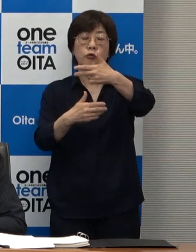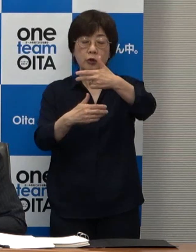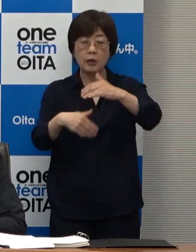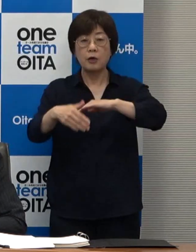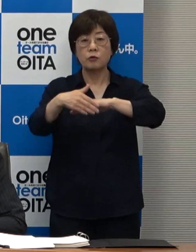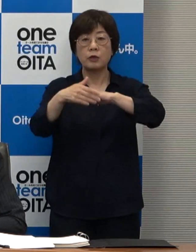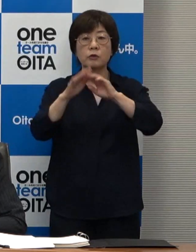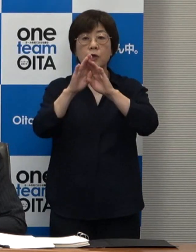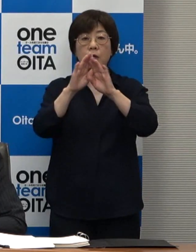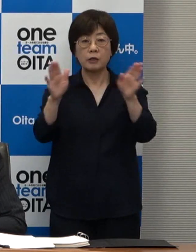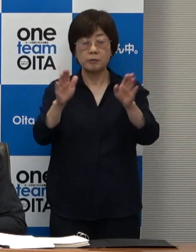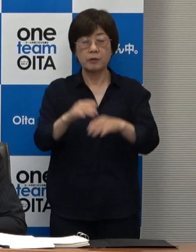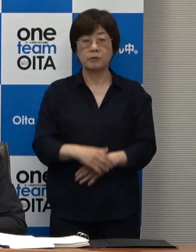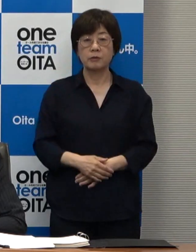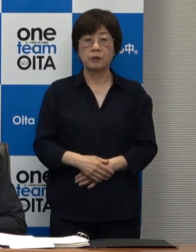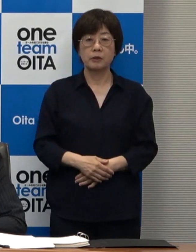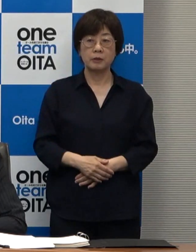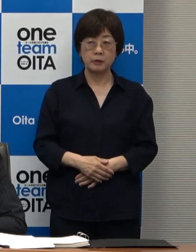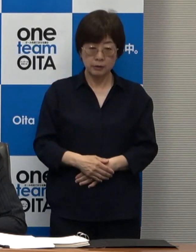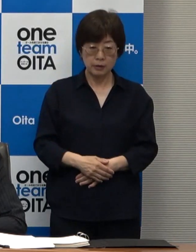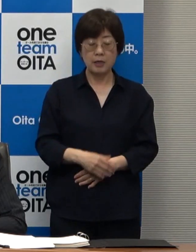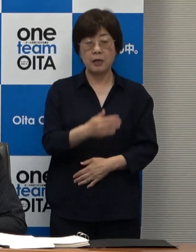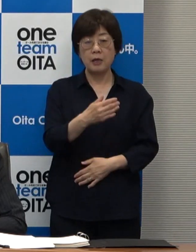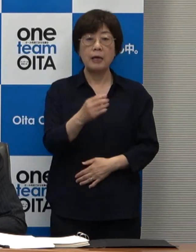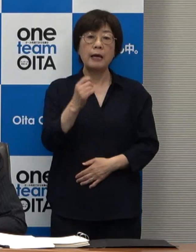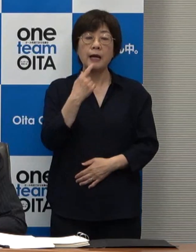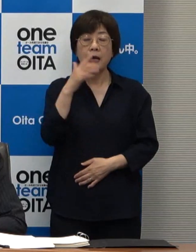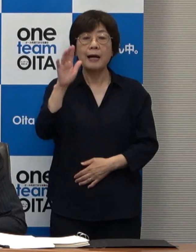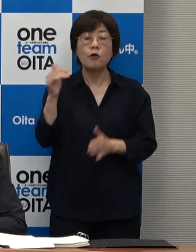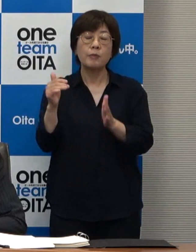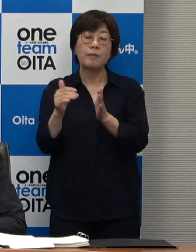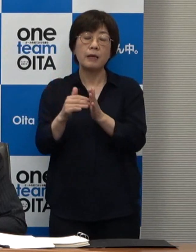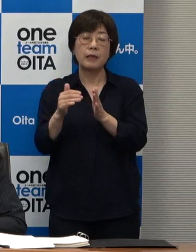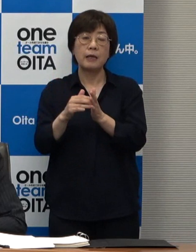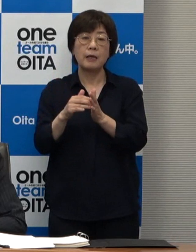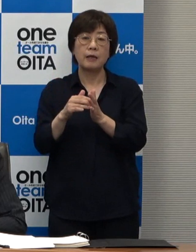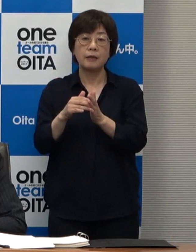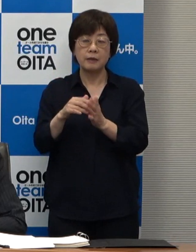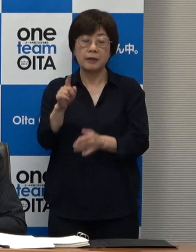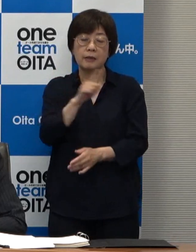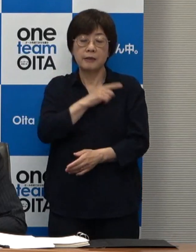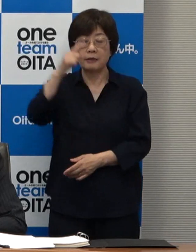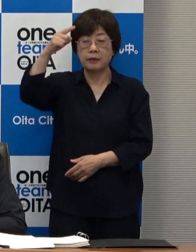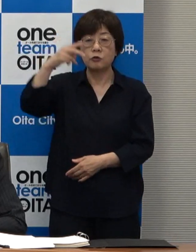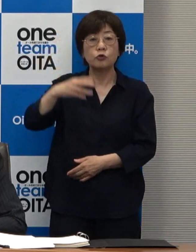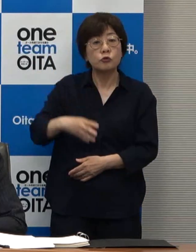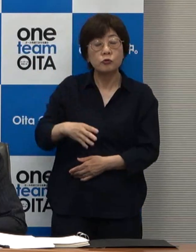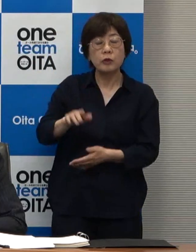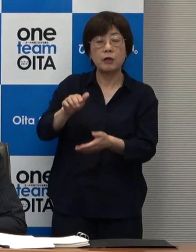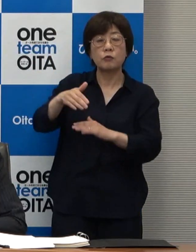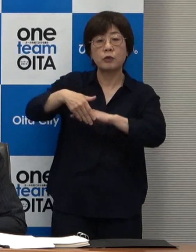し、各運行日の前日まで先着順で受け付けます。